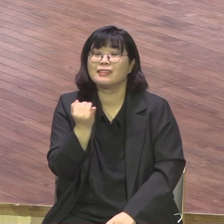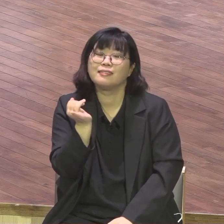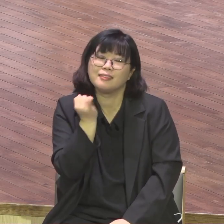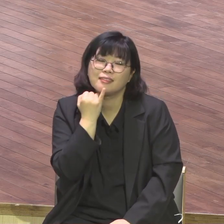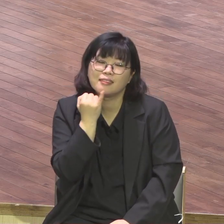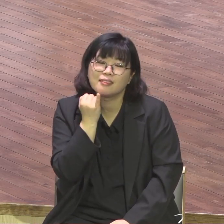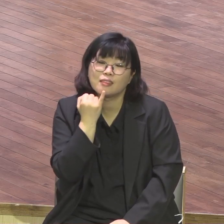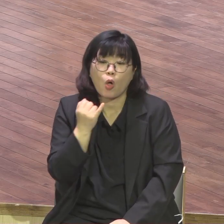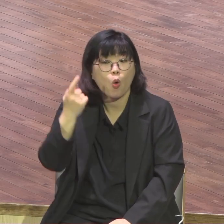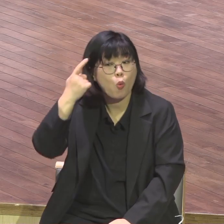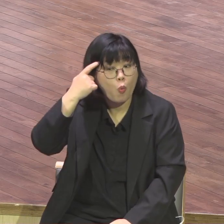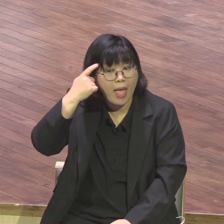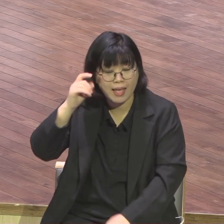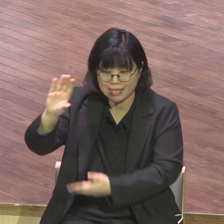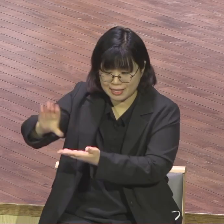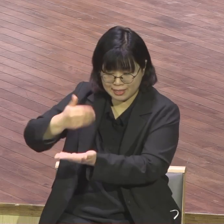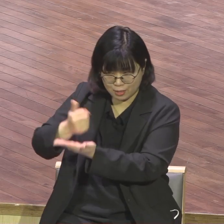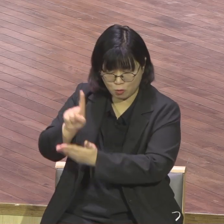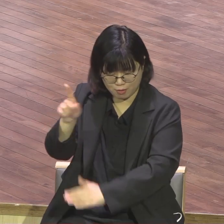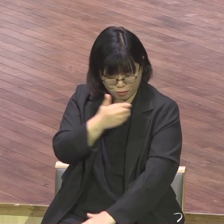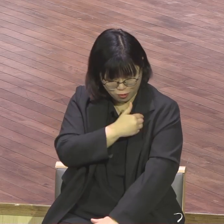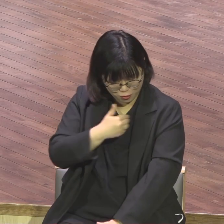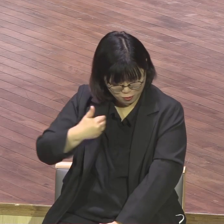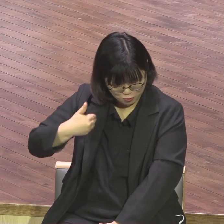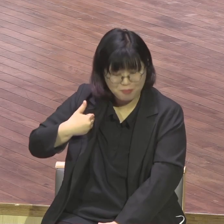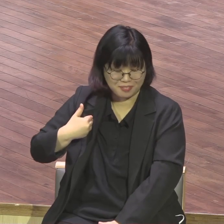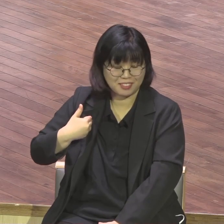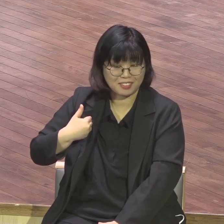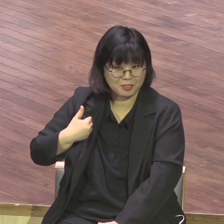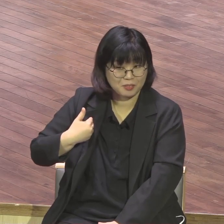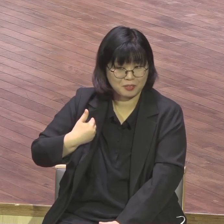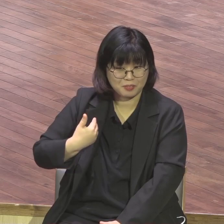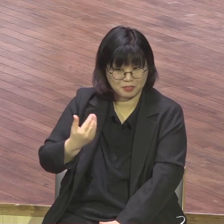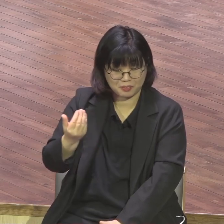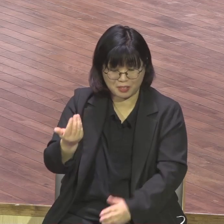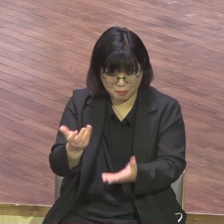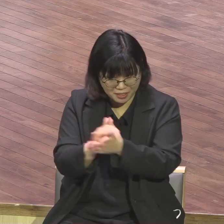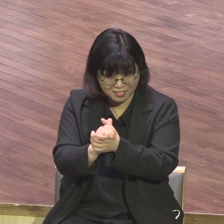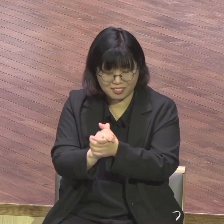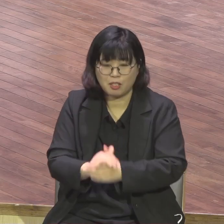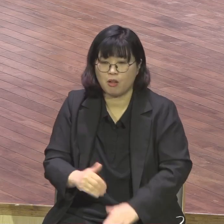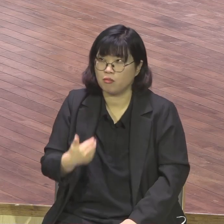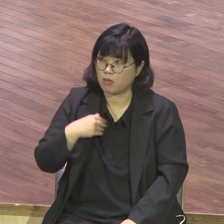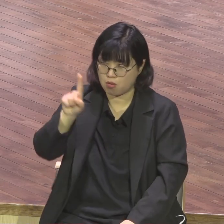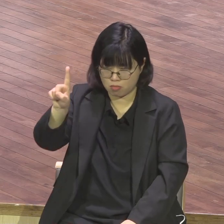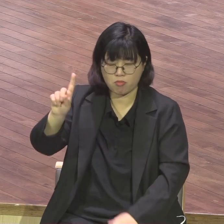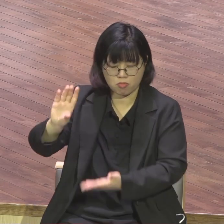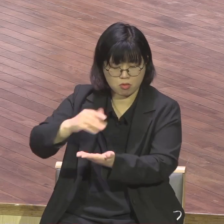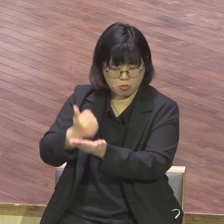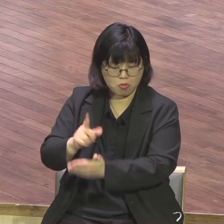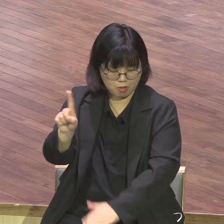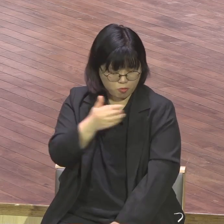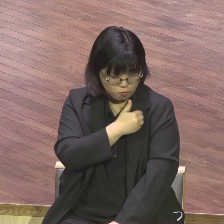여러분에게 그리스도만 있으면 끝나야 됩니다. 내 안에 그리스도만 있다. 그리스도가 다 모든 것이다.